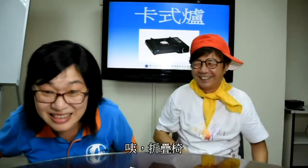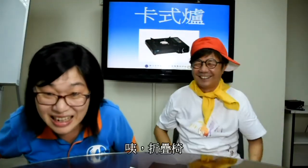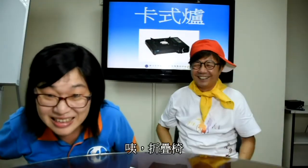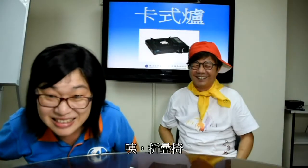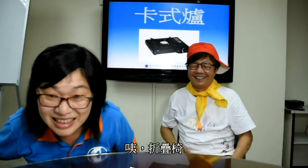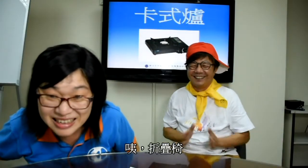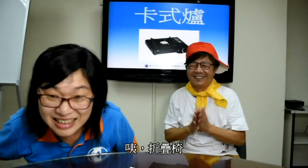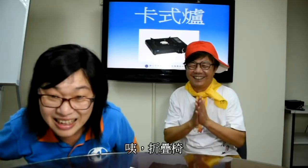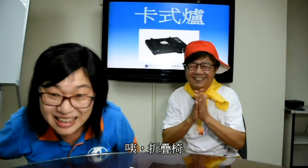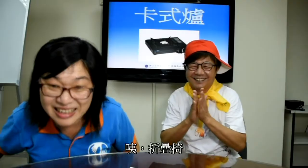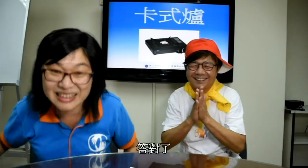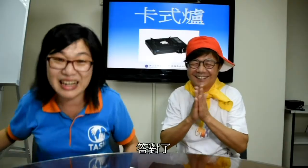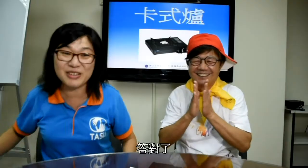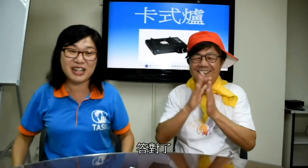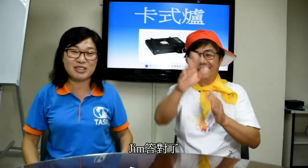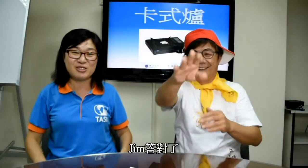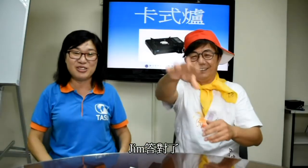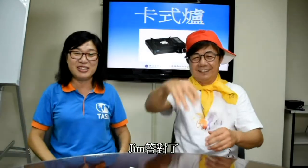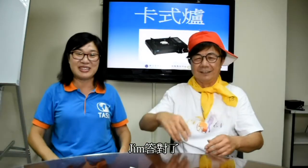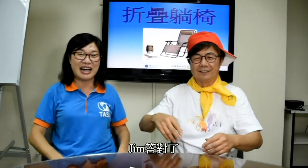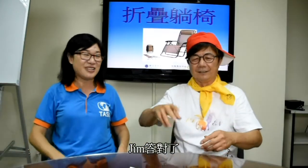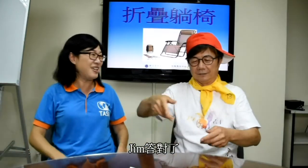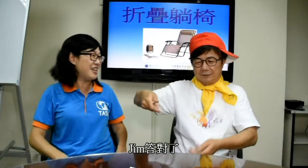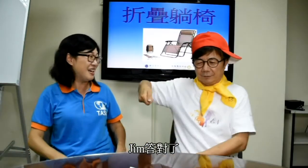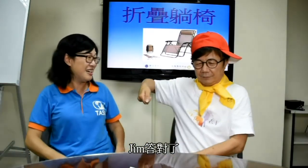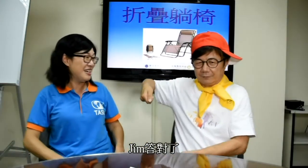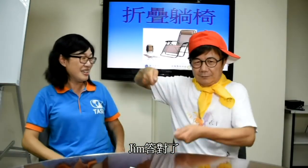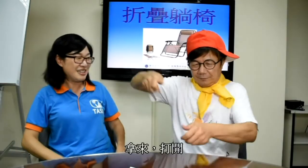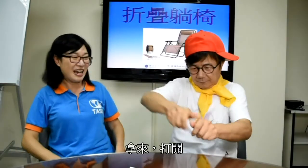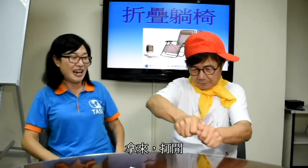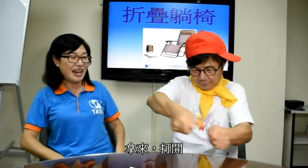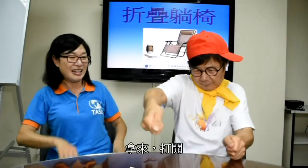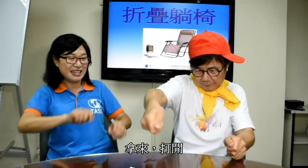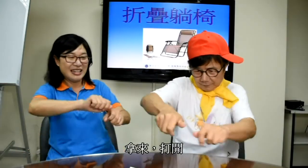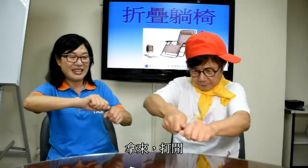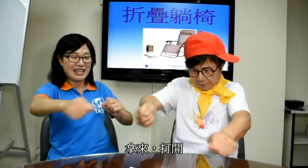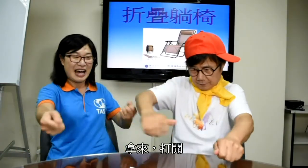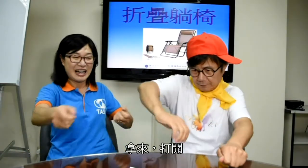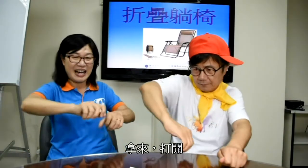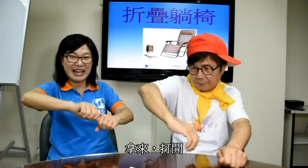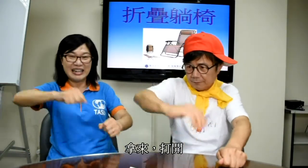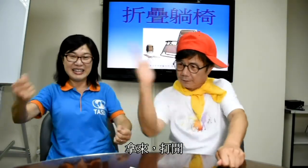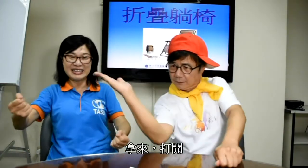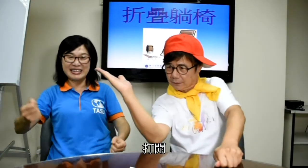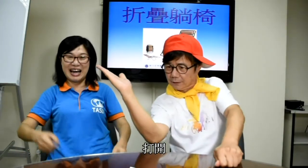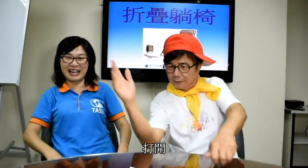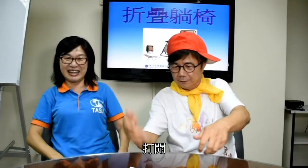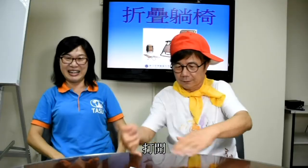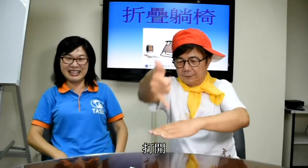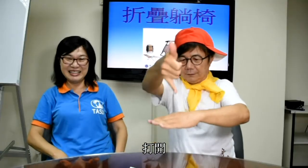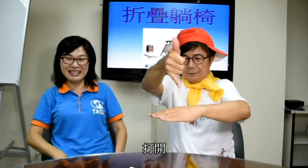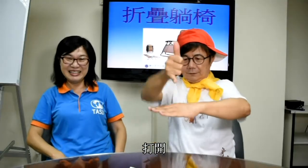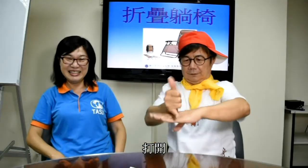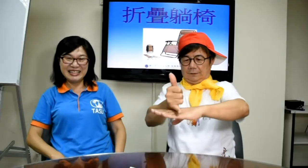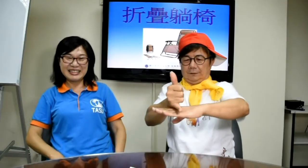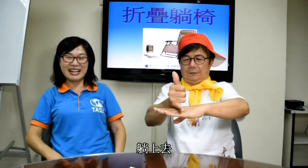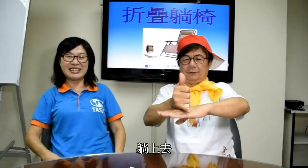哎，折叠椅答对了，俊答对了，拿来打开，打开，躺上